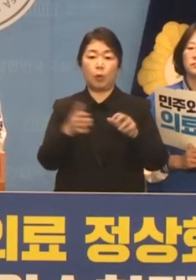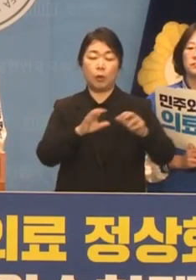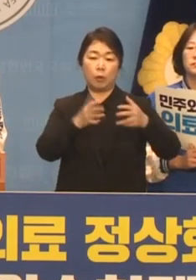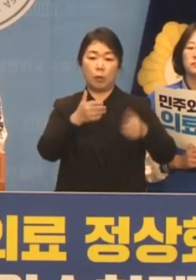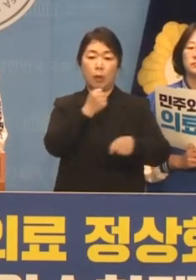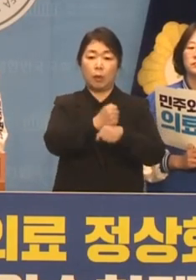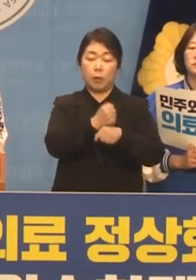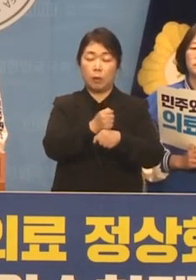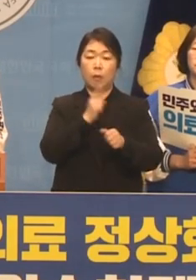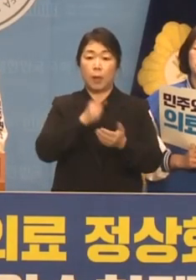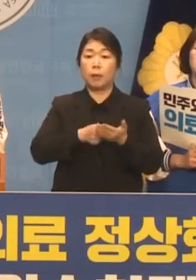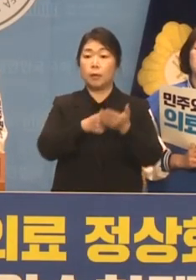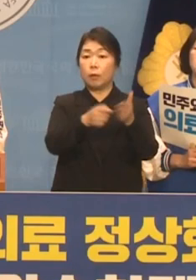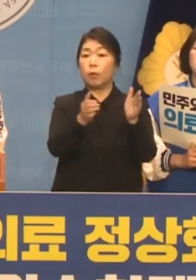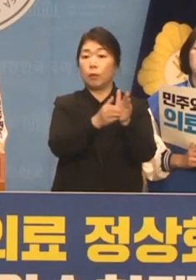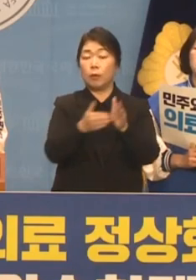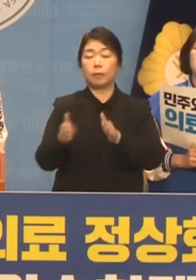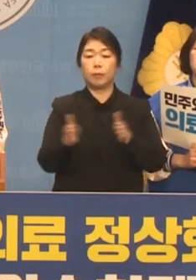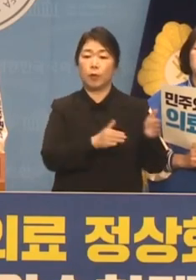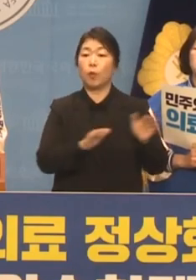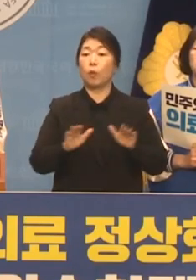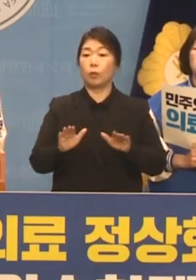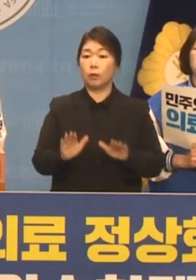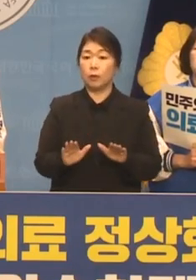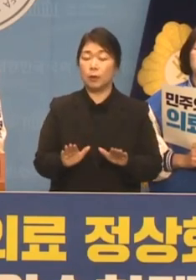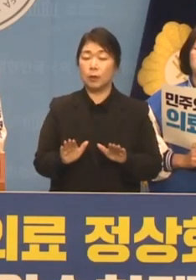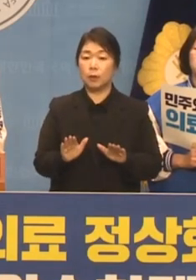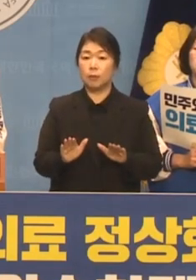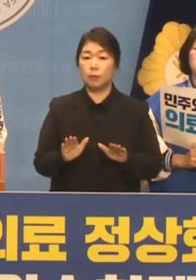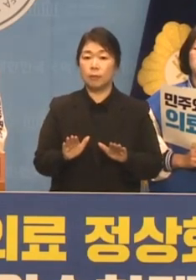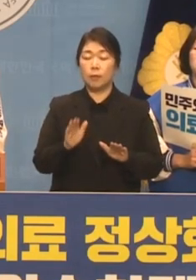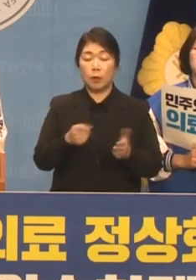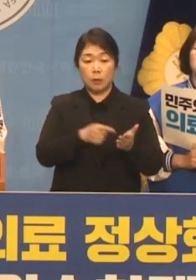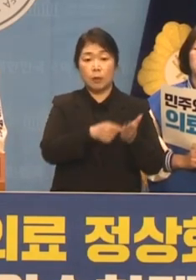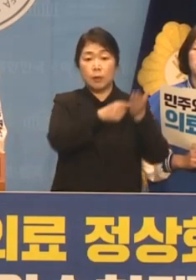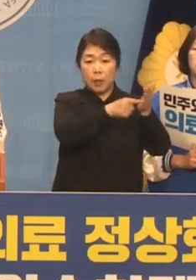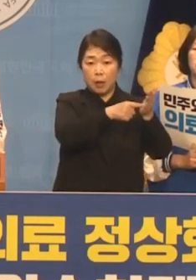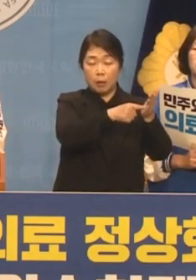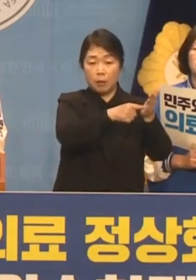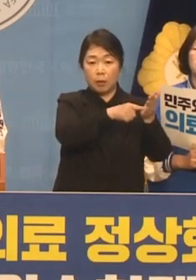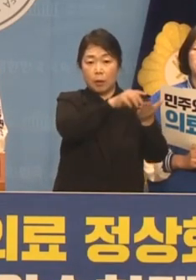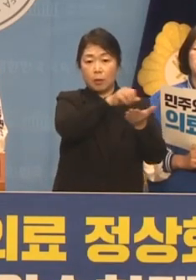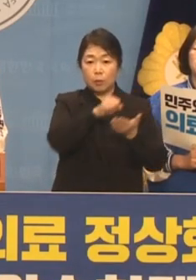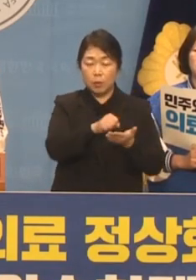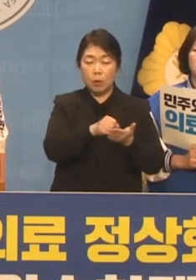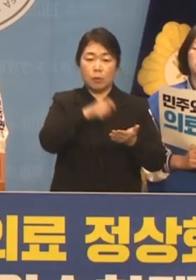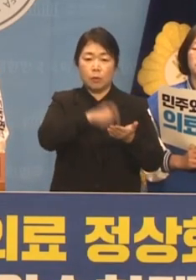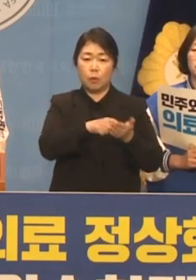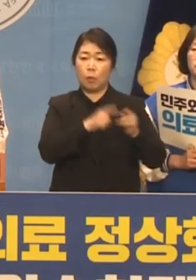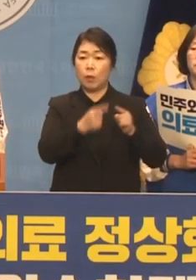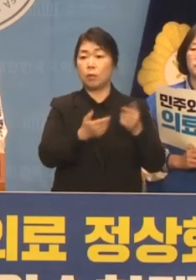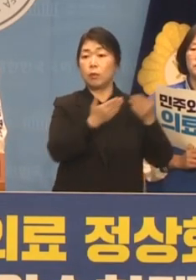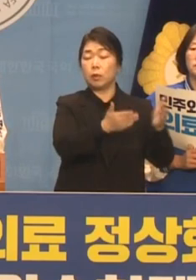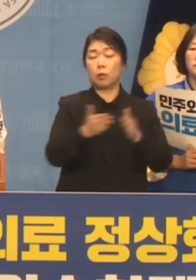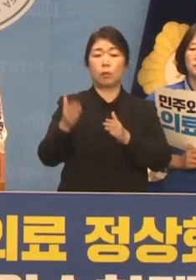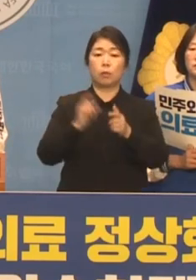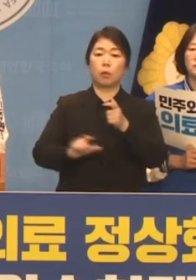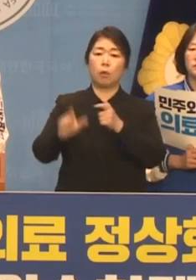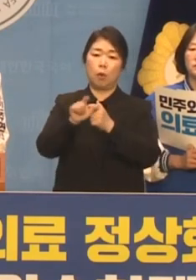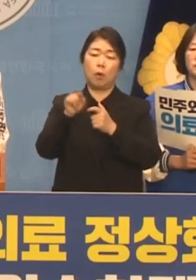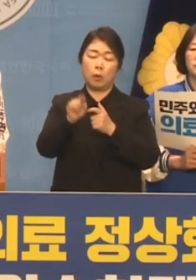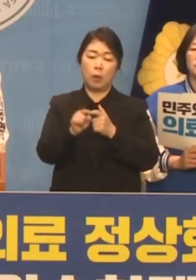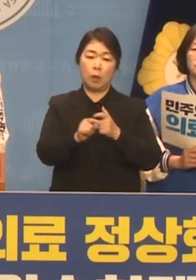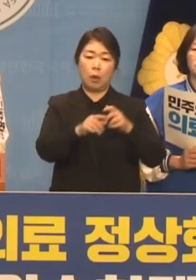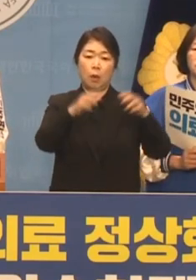제안을 드렸었는데요 오늘은 어 그 제안을 다시 한번 촉구함 함께 거기서